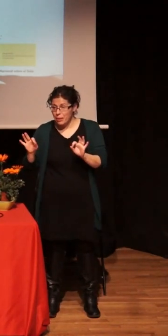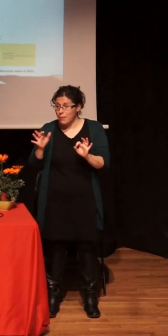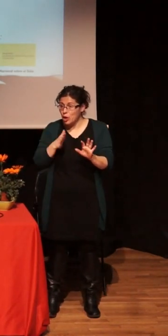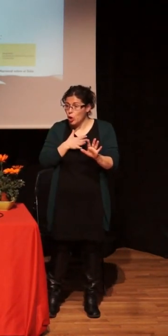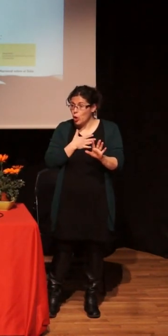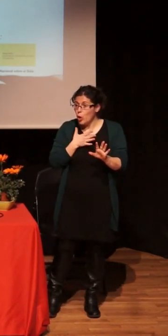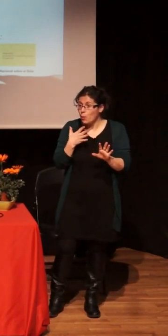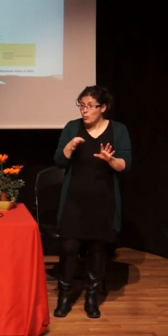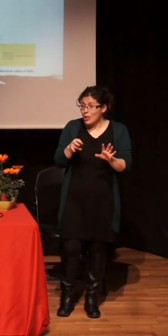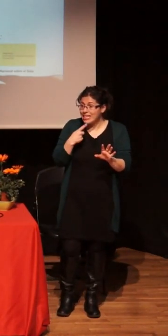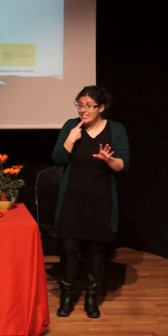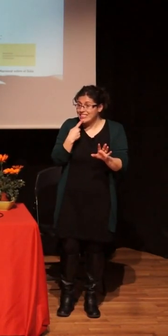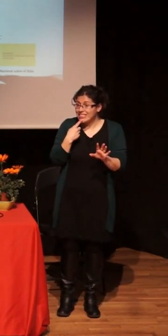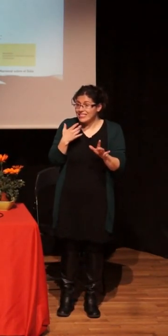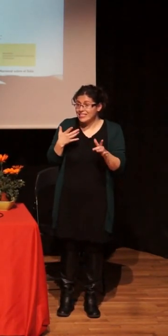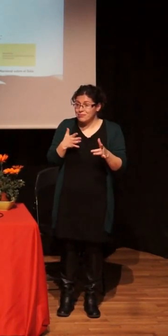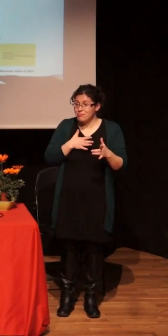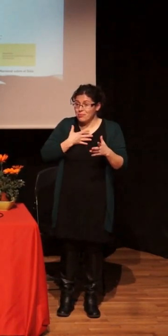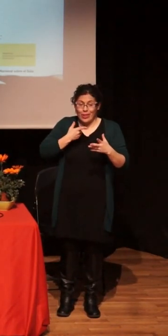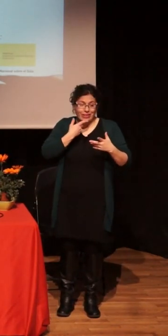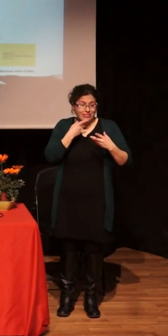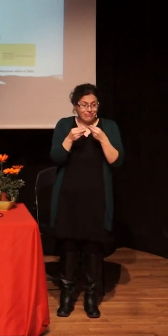Cierra, cierra, moderador. Cierra, moderador. Cierra, cierra.